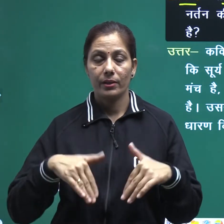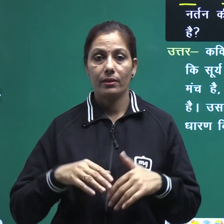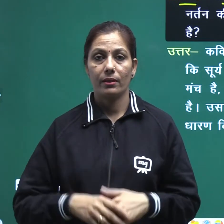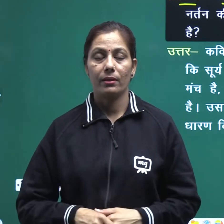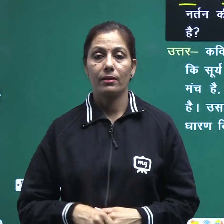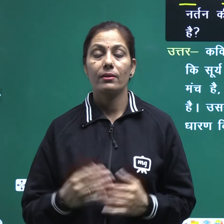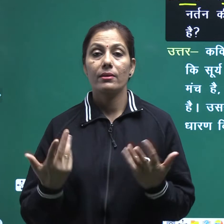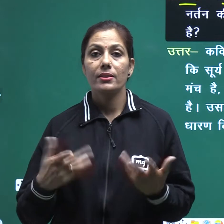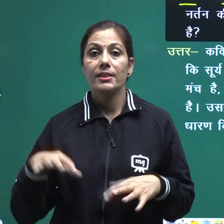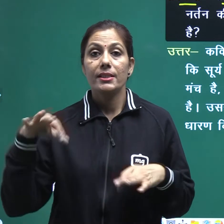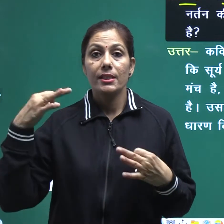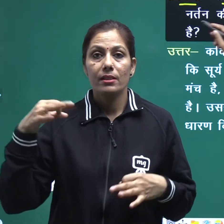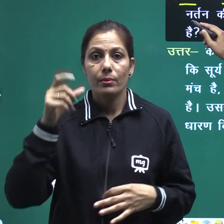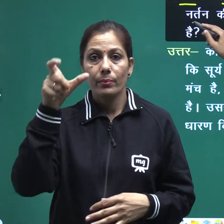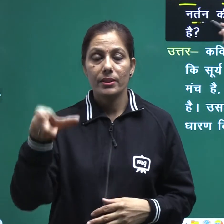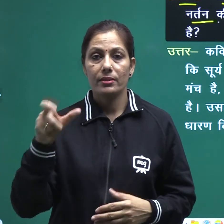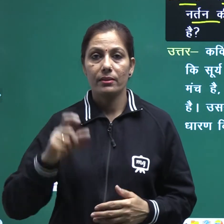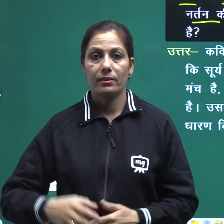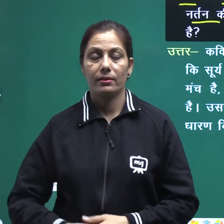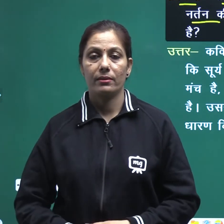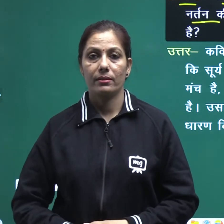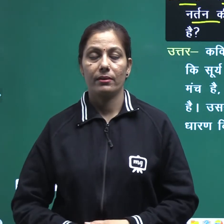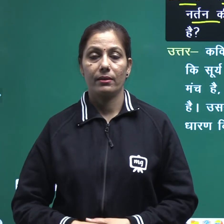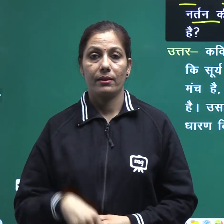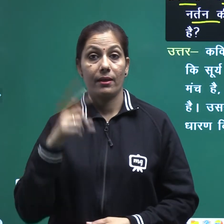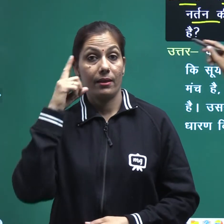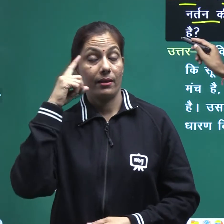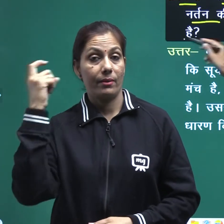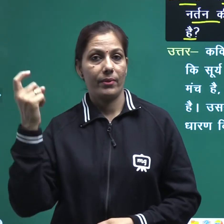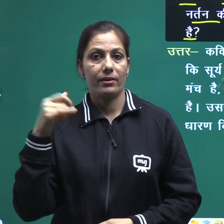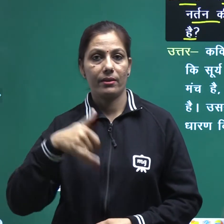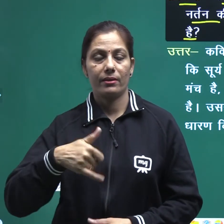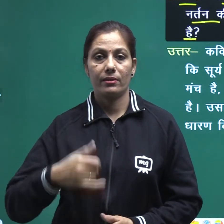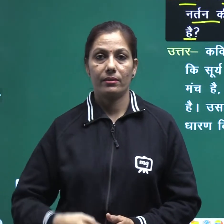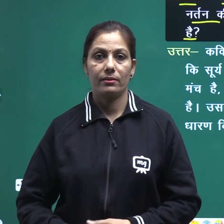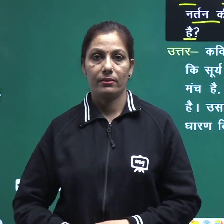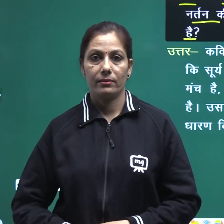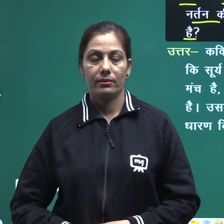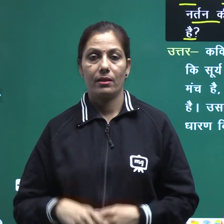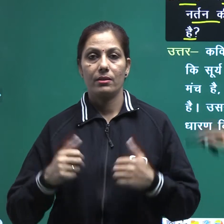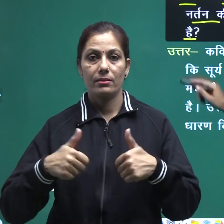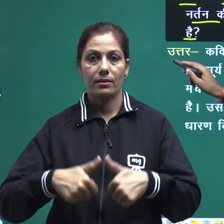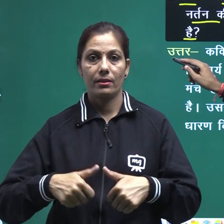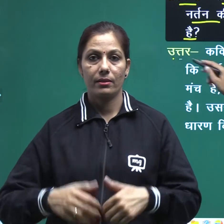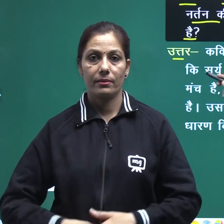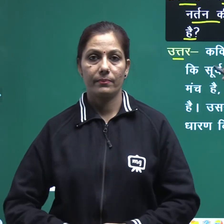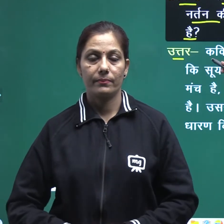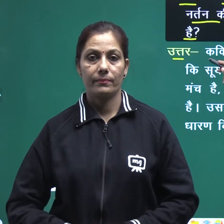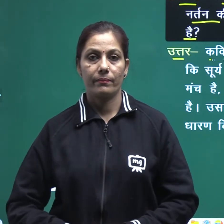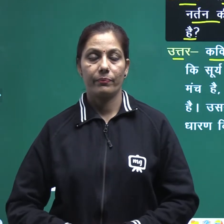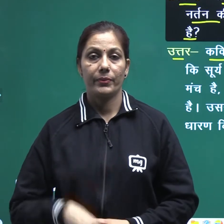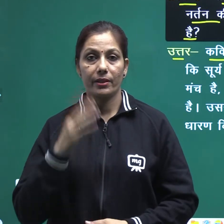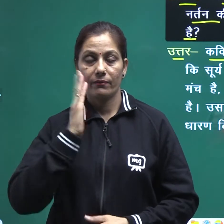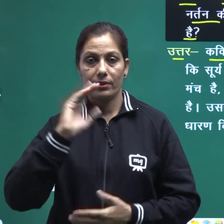कि कृष्ण आतंकी है की कल्पना की गई है कि उत्तर है एक